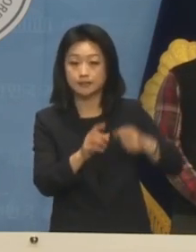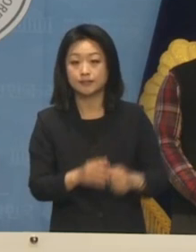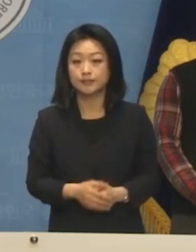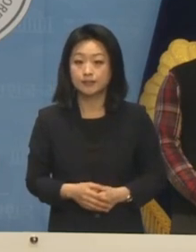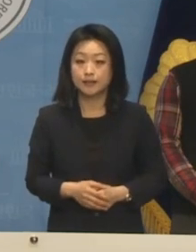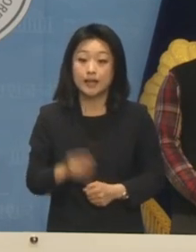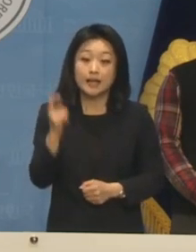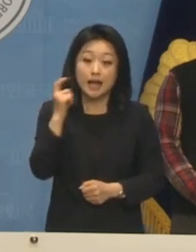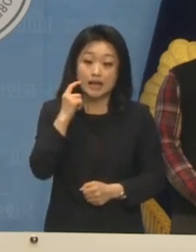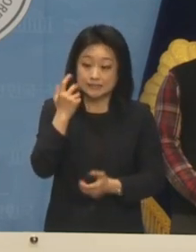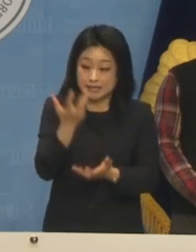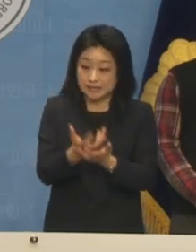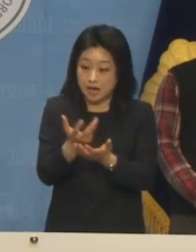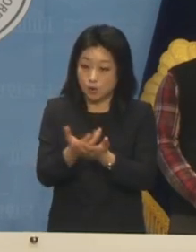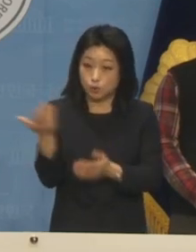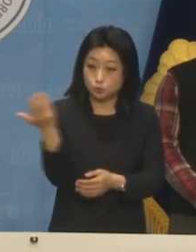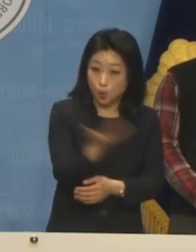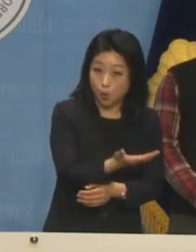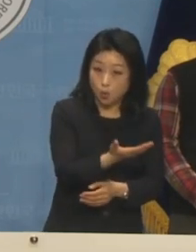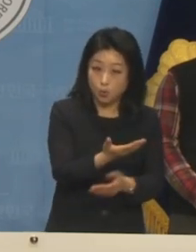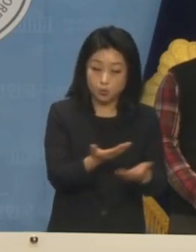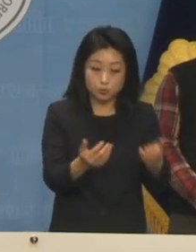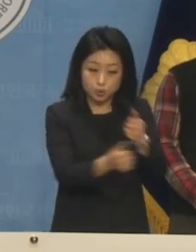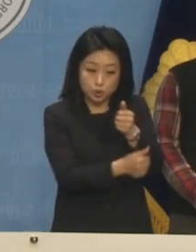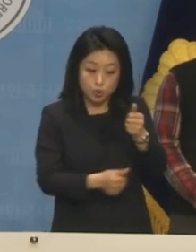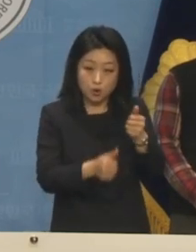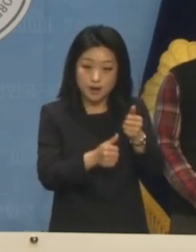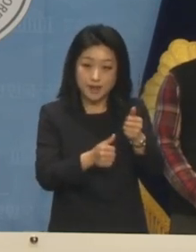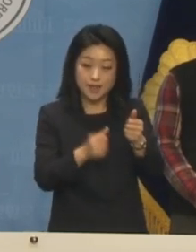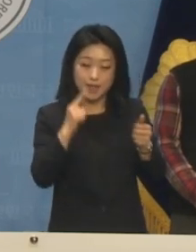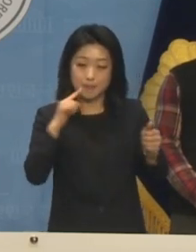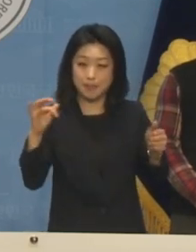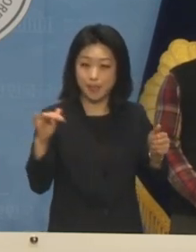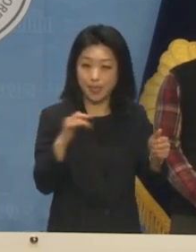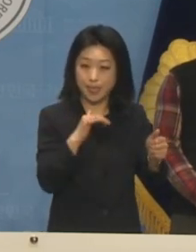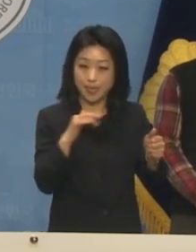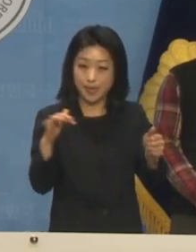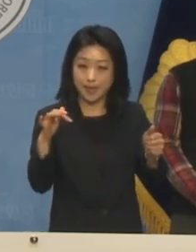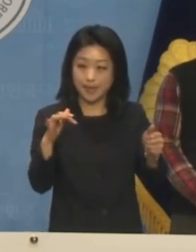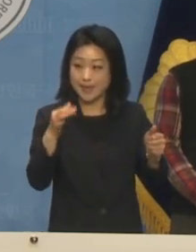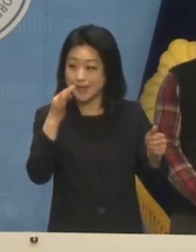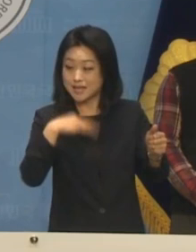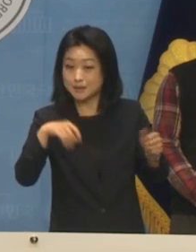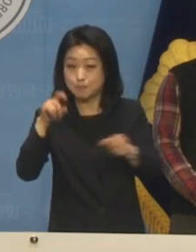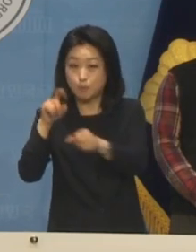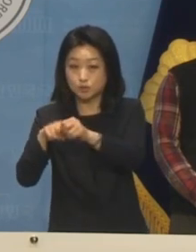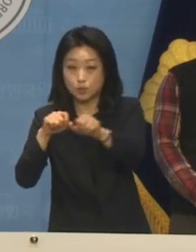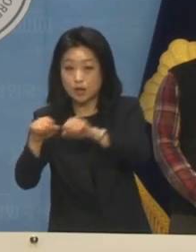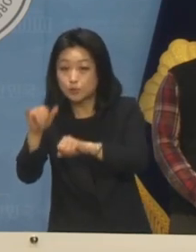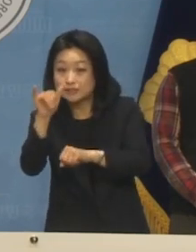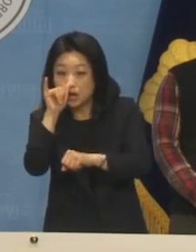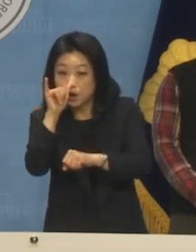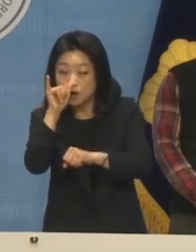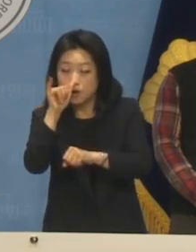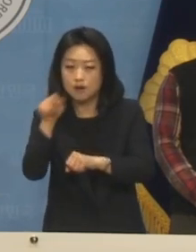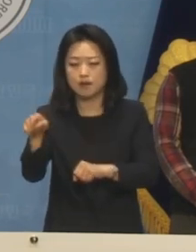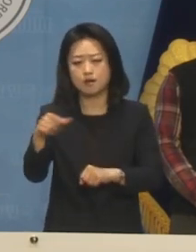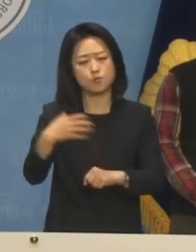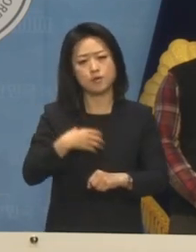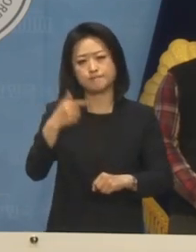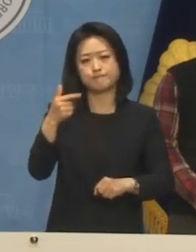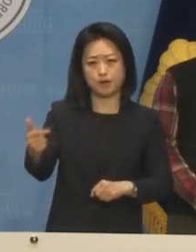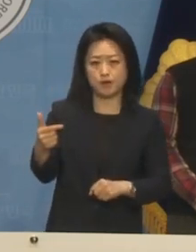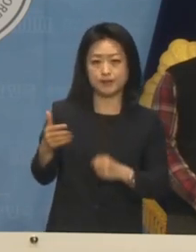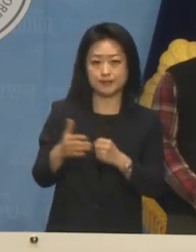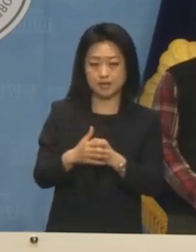경우든 거짓 자료를 통해 노동위원회를 속여 유리한 판정 결과를 얻고자 한 자는 공법 질서에 위협을 가한